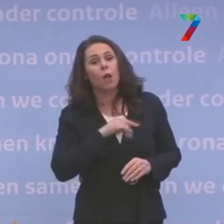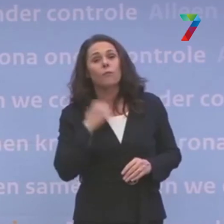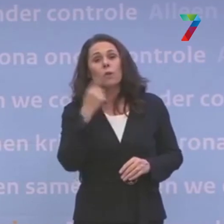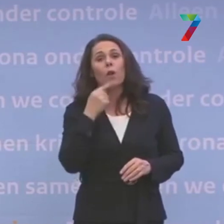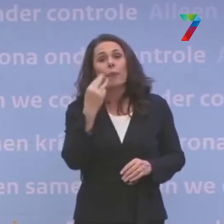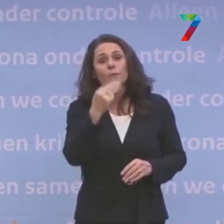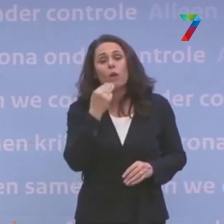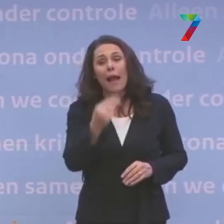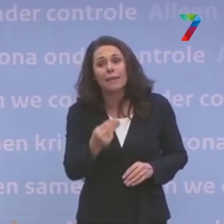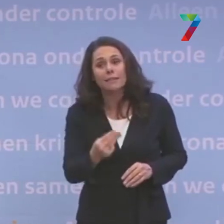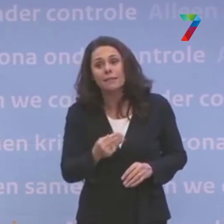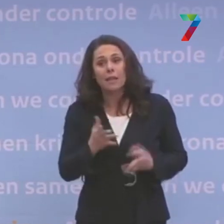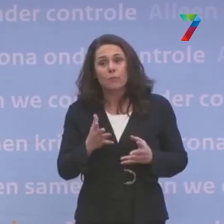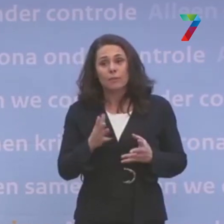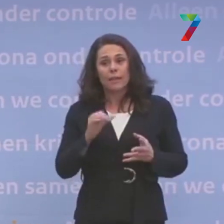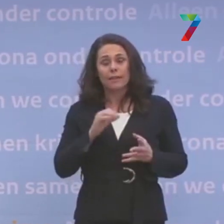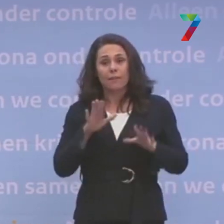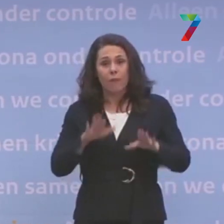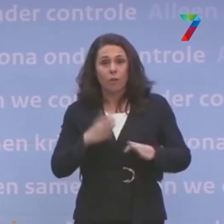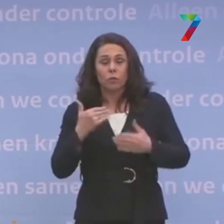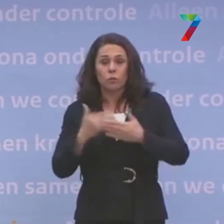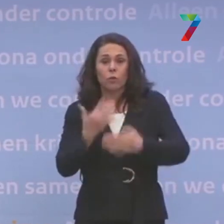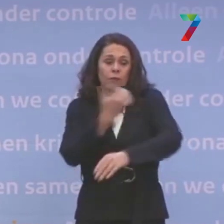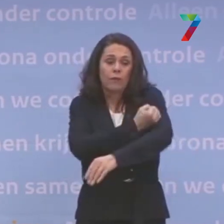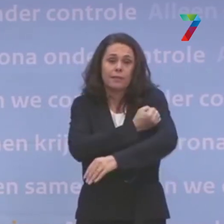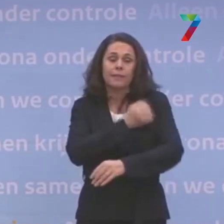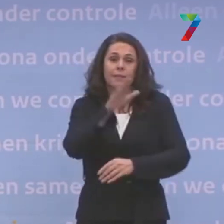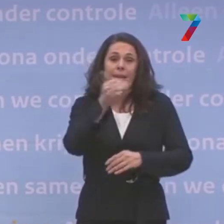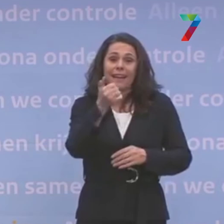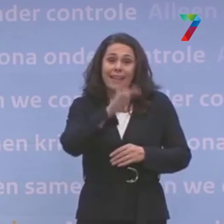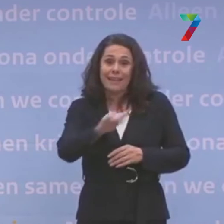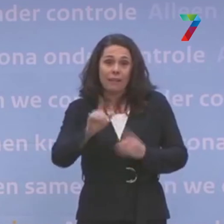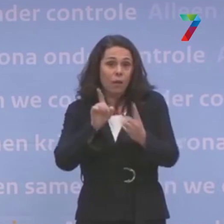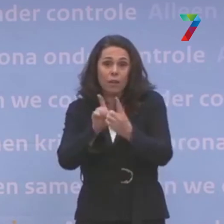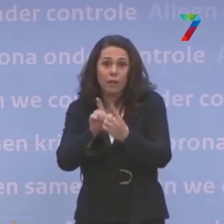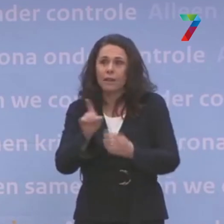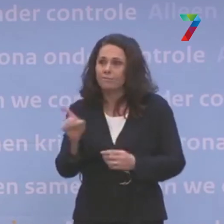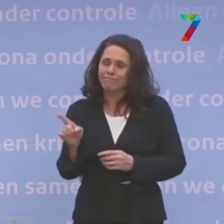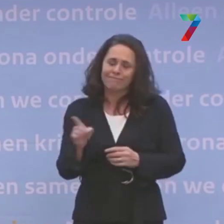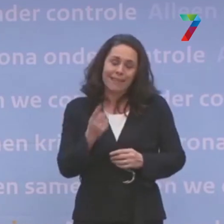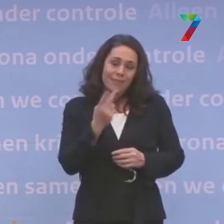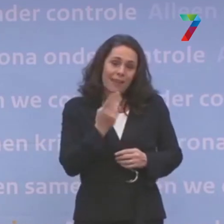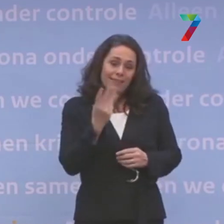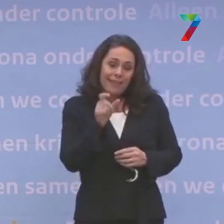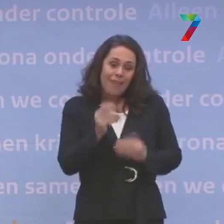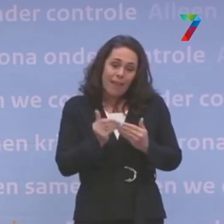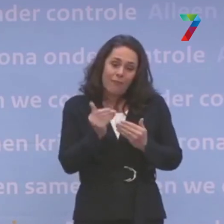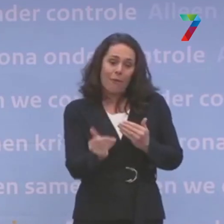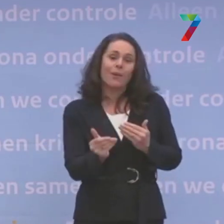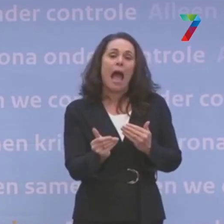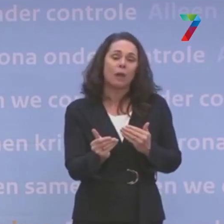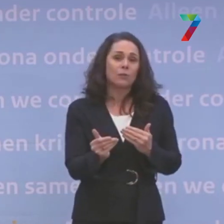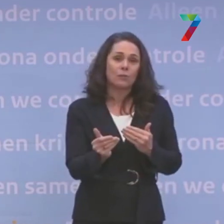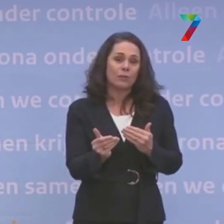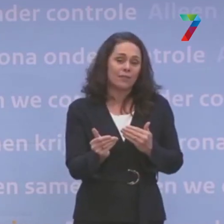grootouders geldt dat zij misschien wel tot er een vaccin is, hun kleinkinderen niet... Jongens, we kijken steeds 2-3 weken vooruit. Meer hebben we niet. We varen